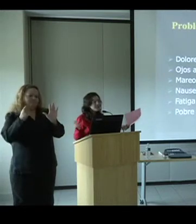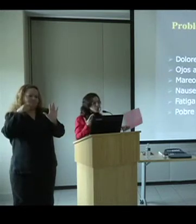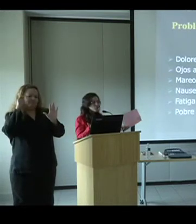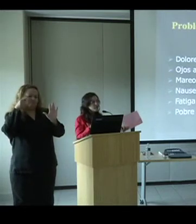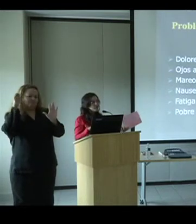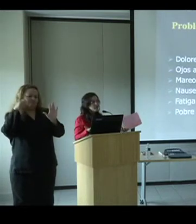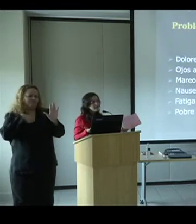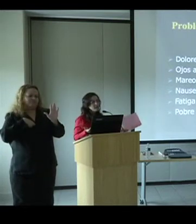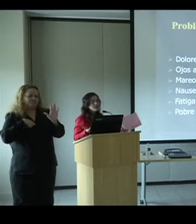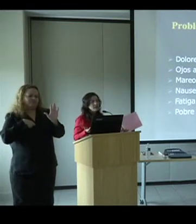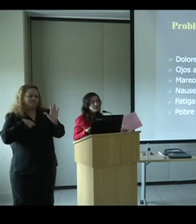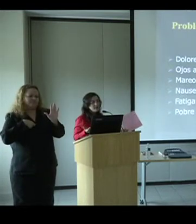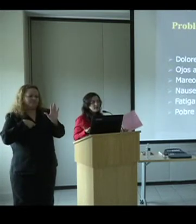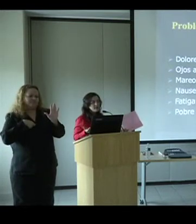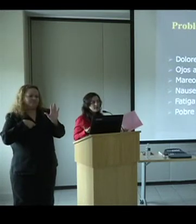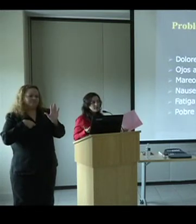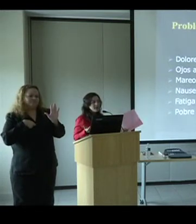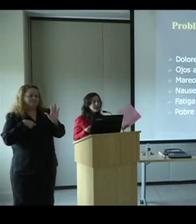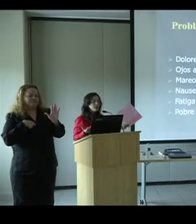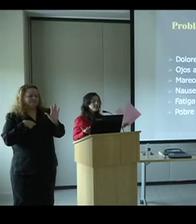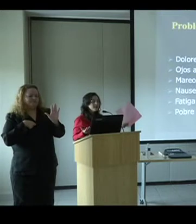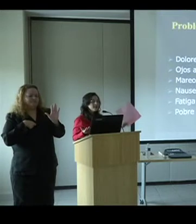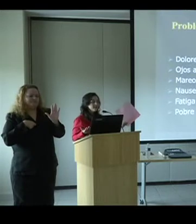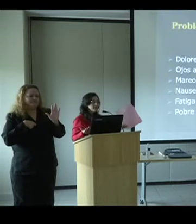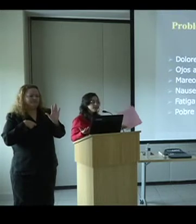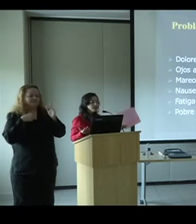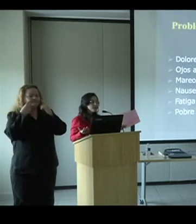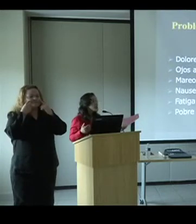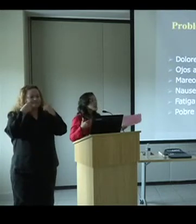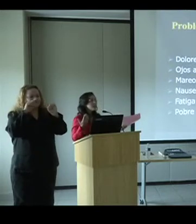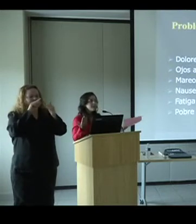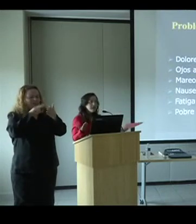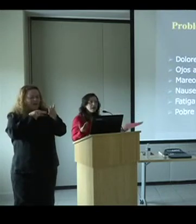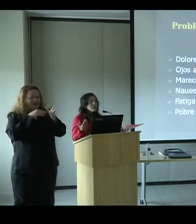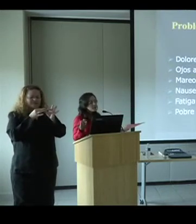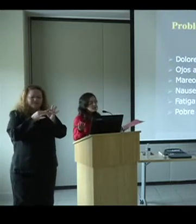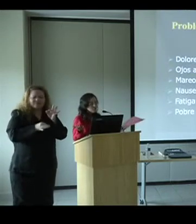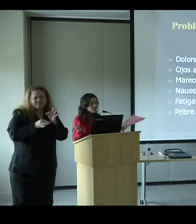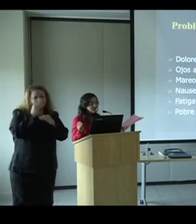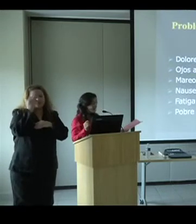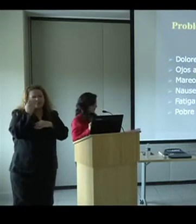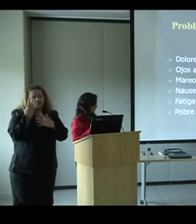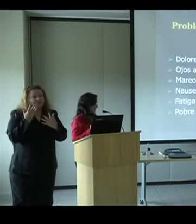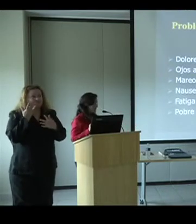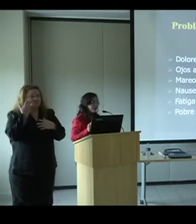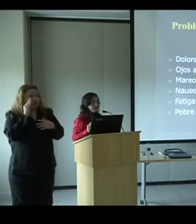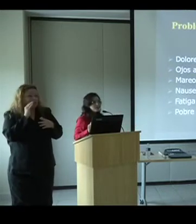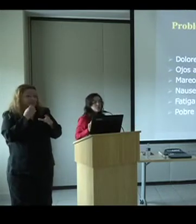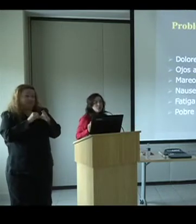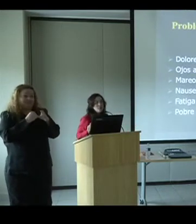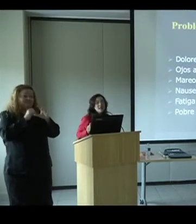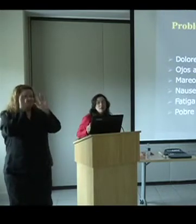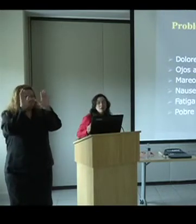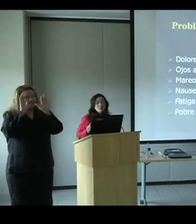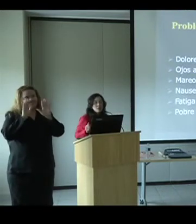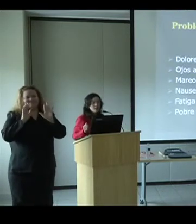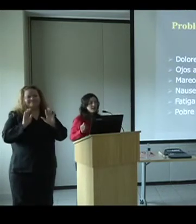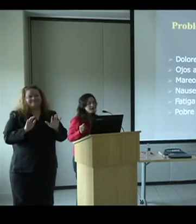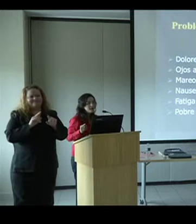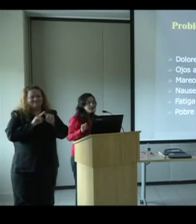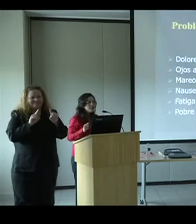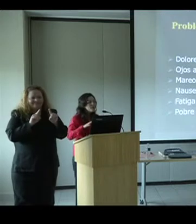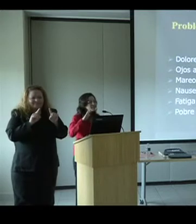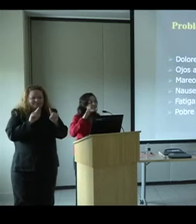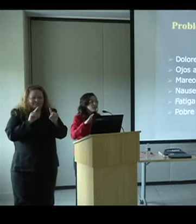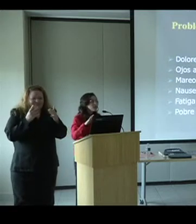todos estos efectos se van algo así de sencillo Porque Bueno yo no sé nuestro cerebro es maravilloso y es una